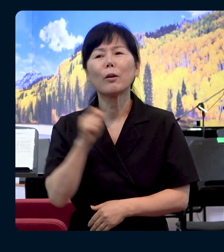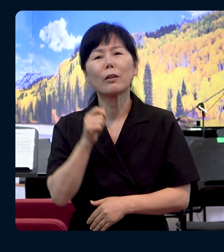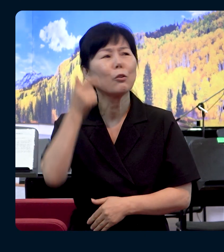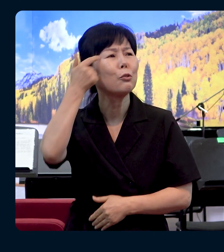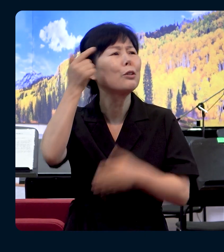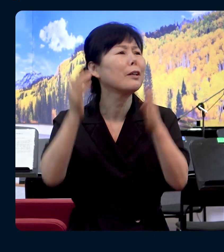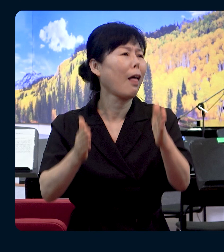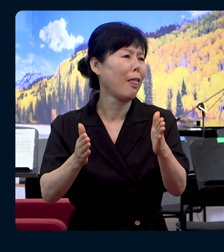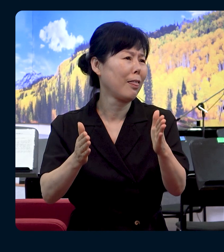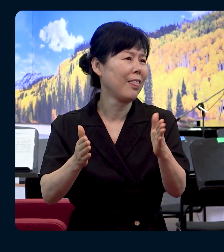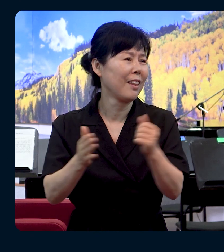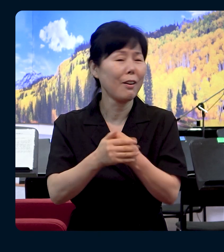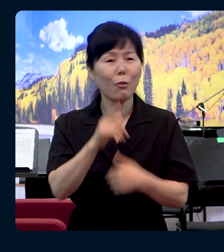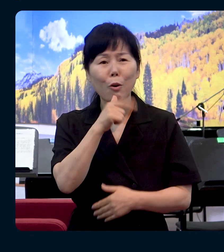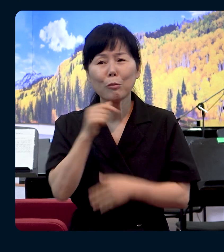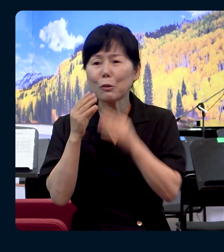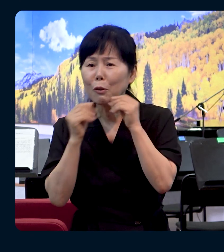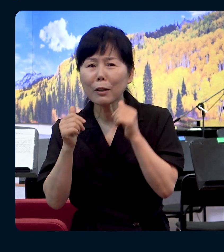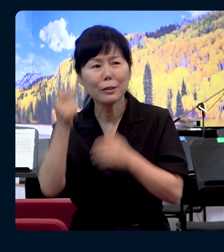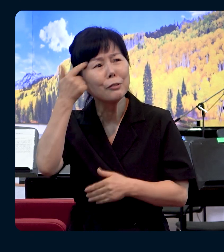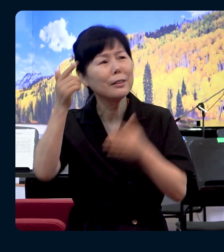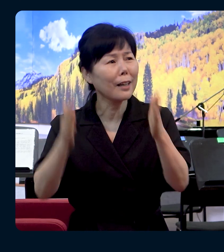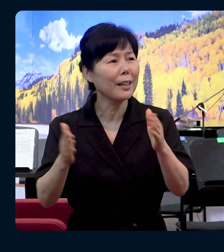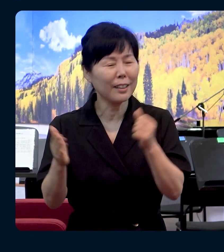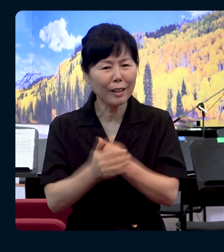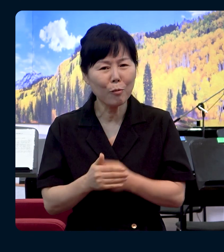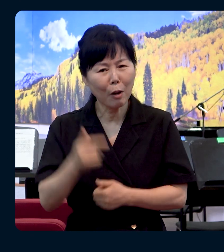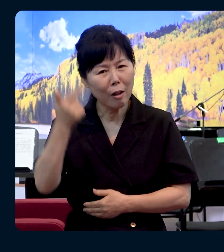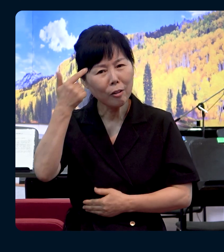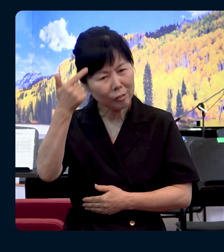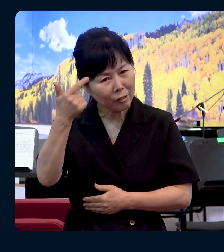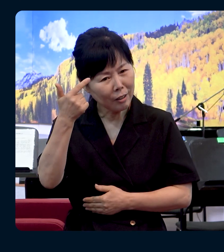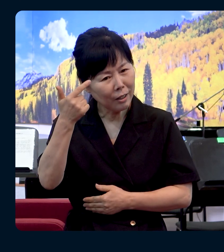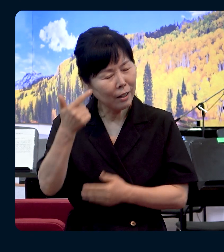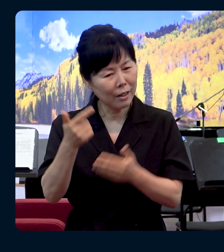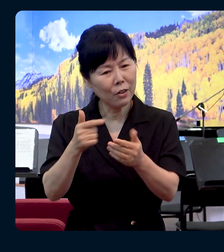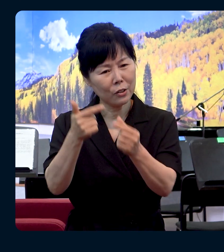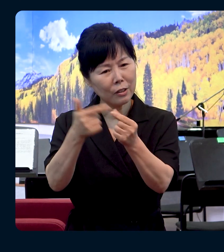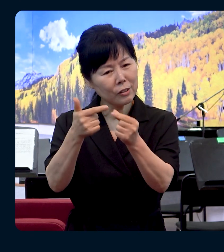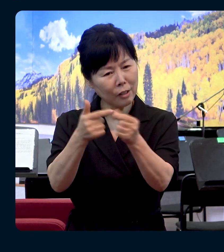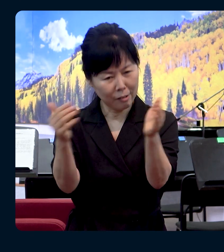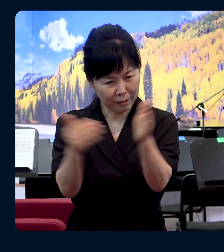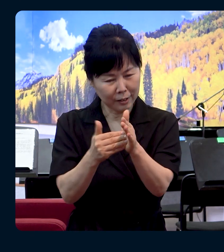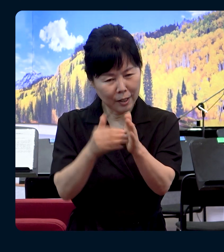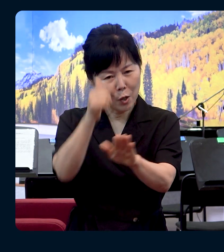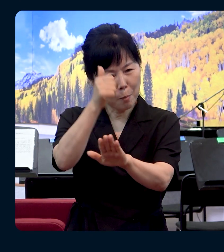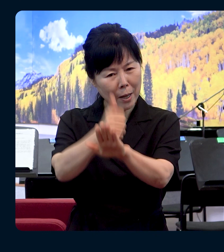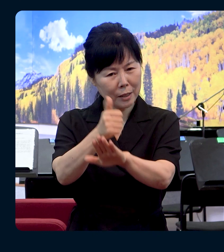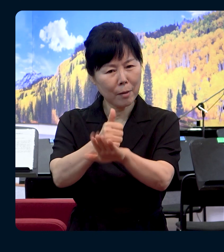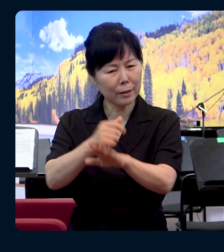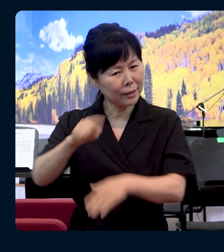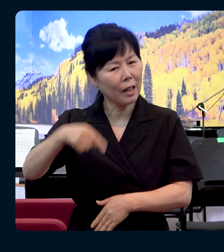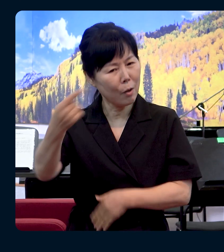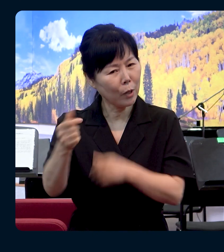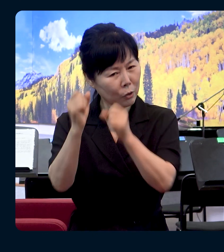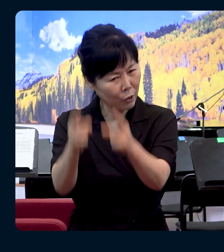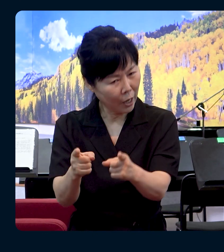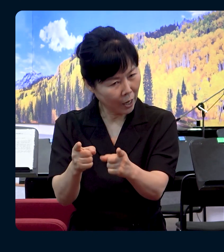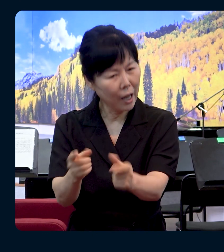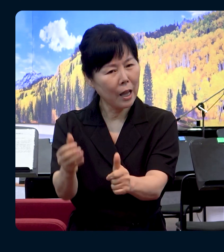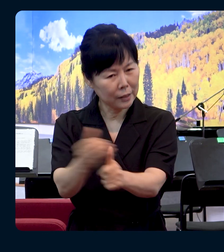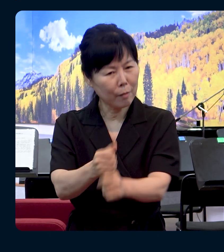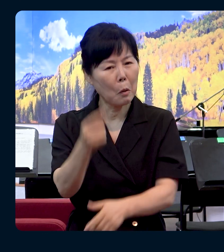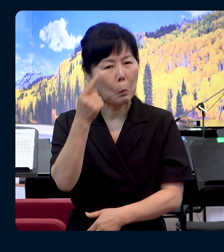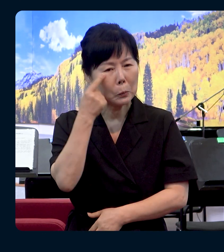때문에 그래서 6개밖에 할 수가 없었어요. 그래서 그냥 마지막 걸 포기하면서 다음에 언젠가 기회가 되면 할